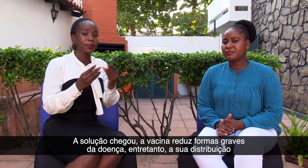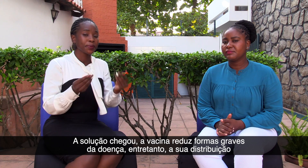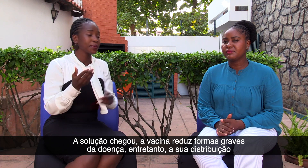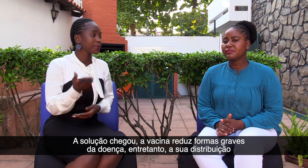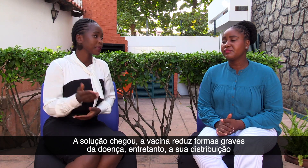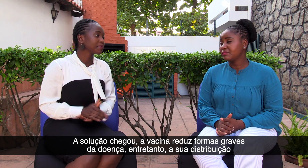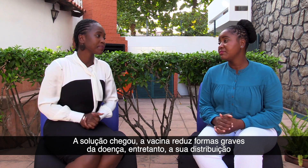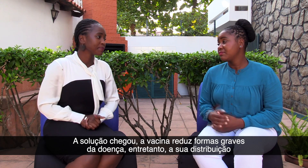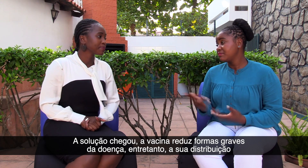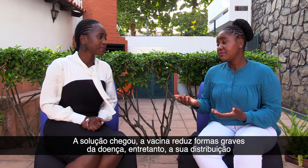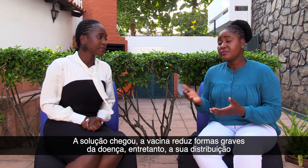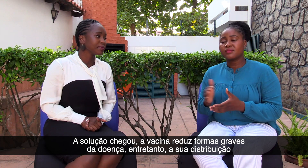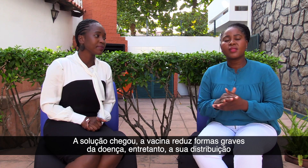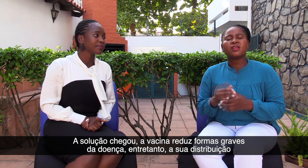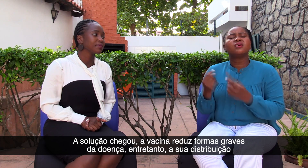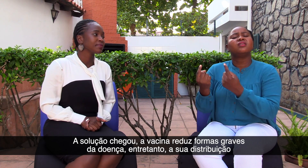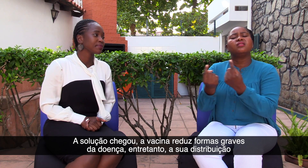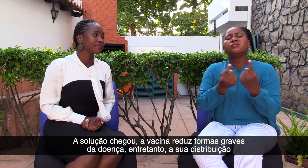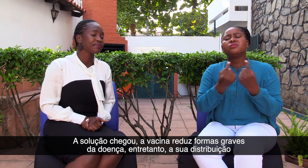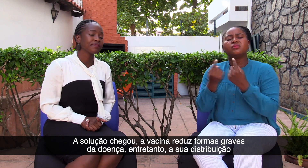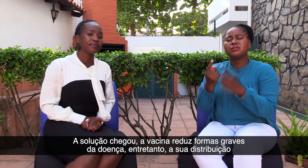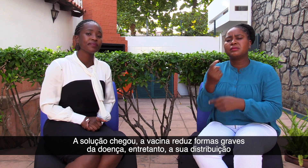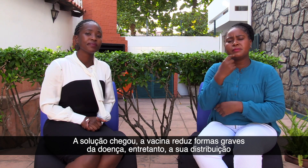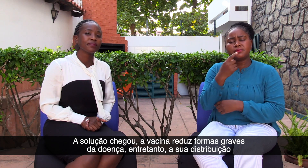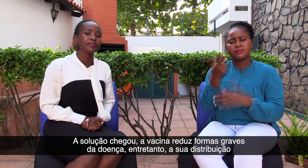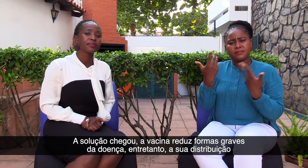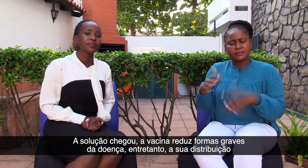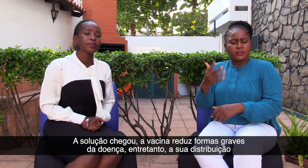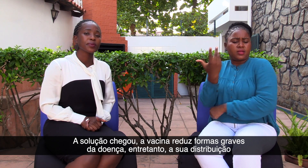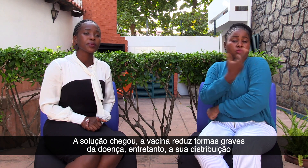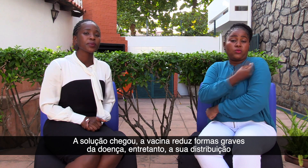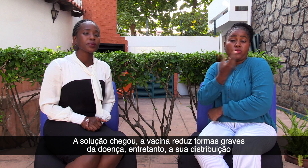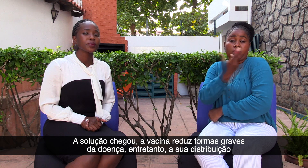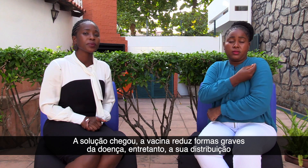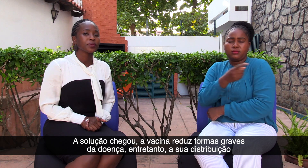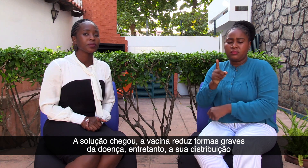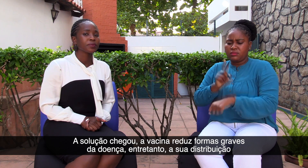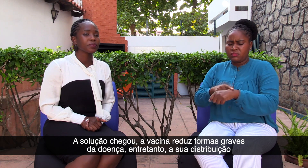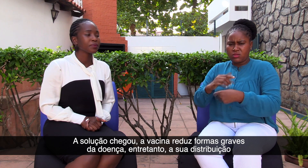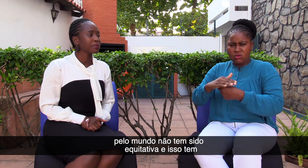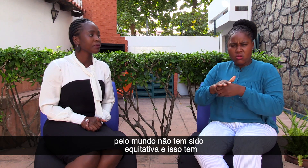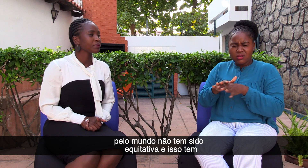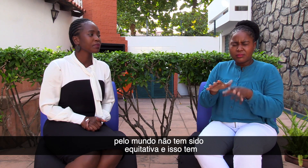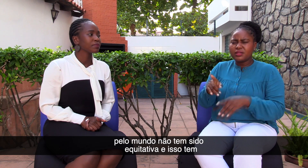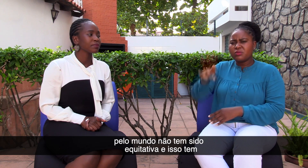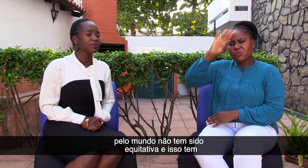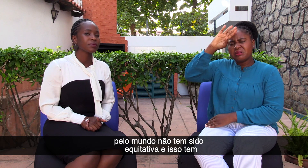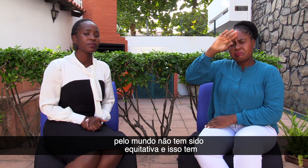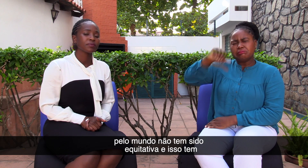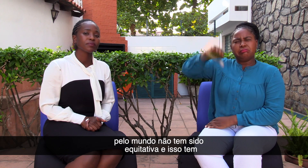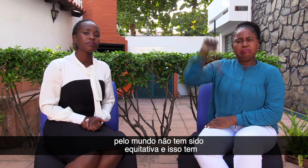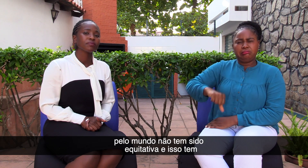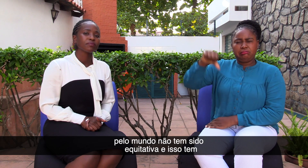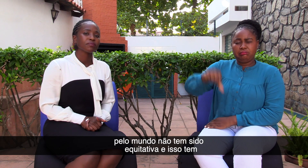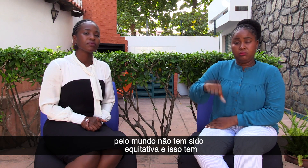A solução chegou. A vacina reduz formas graves da doença. Entretanto, a sua distribuição pelo mundo não tem